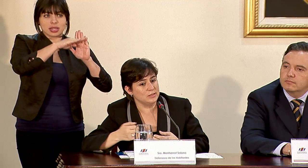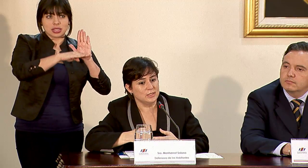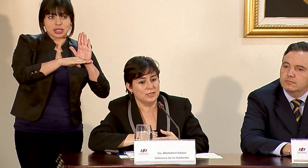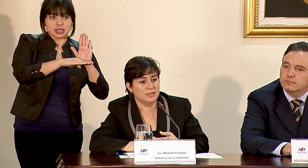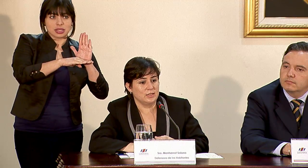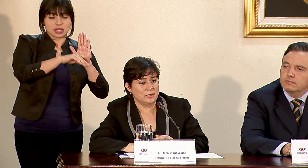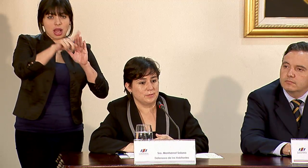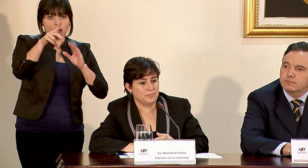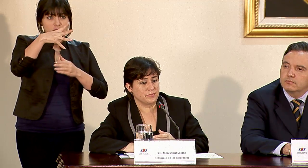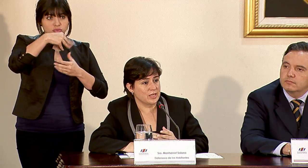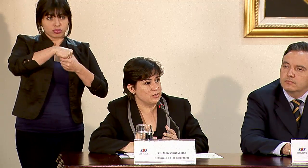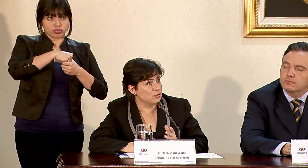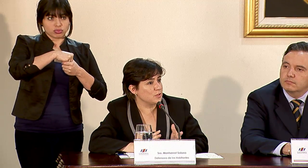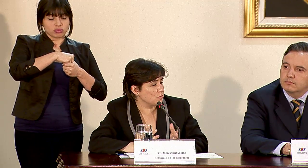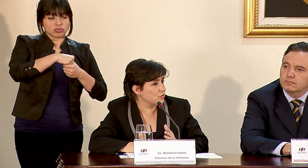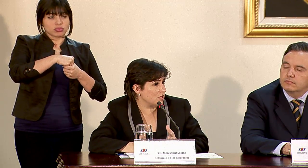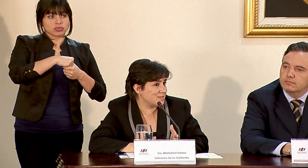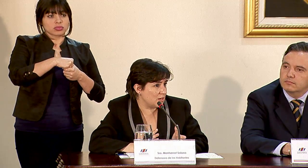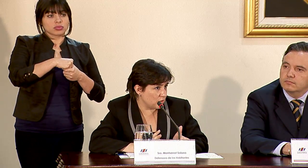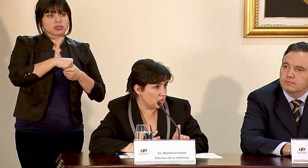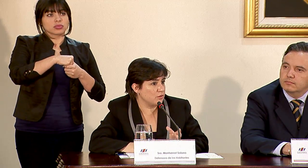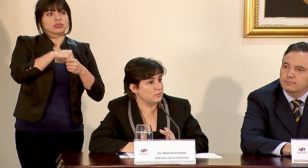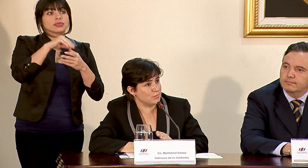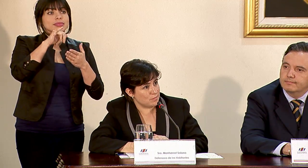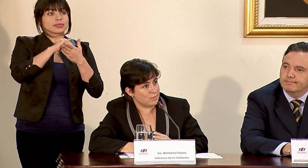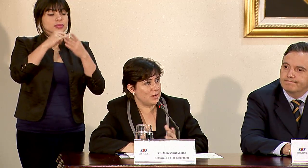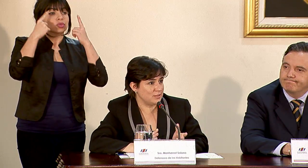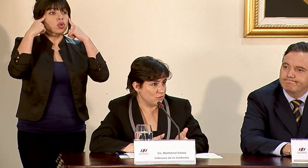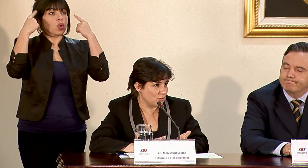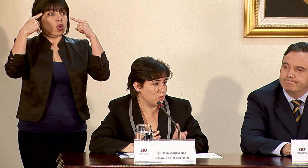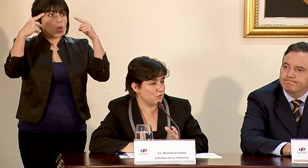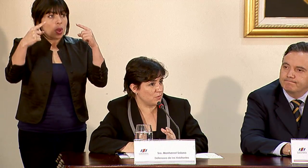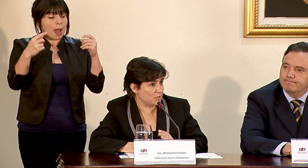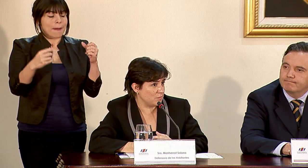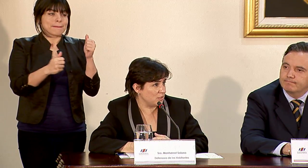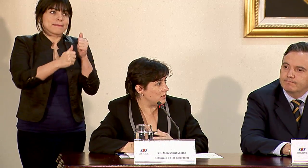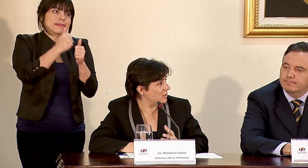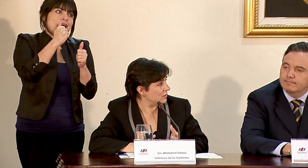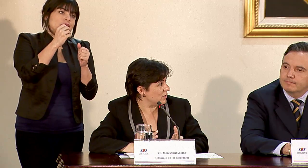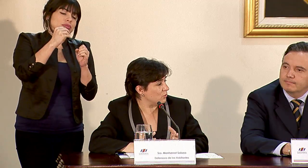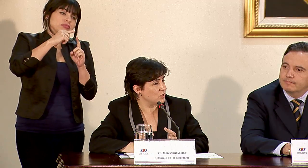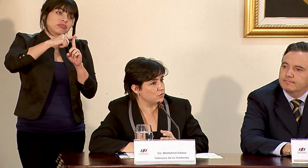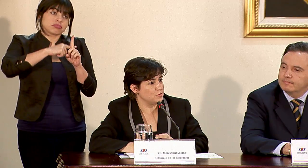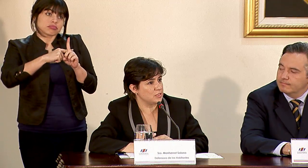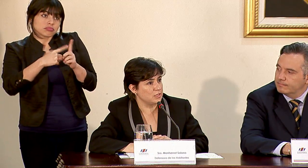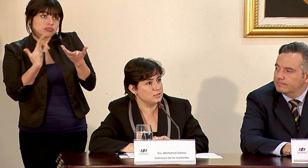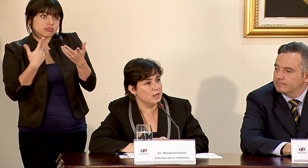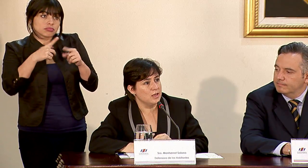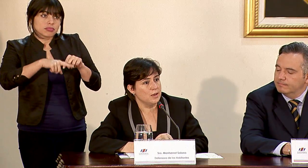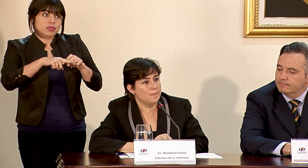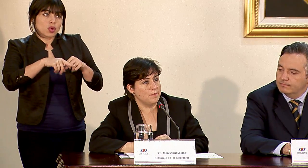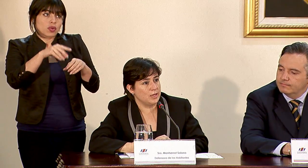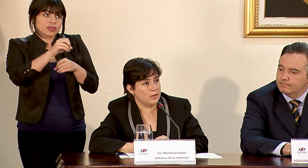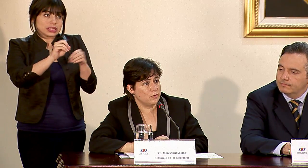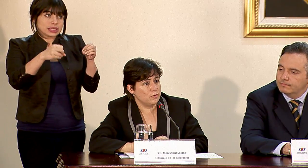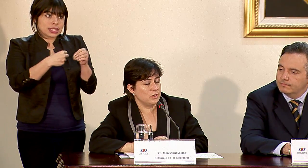encontraban. Esto más o menos se ha logrado en mayor o menor medida en algunas oficinas,